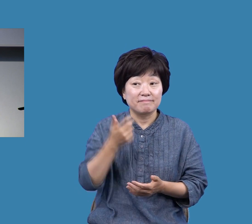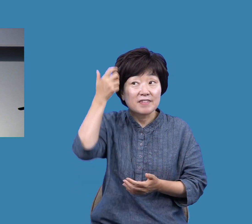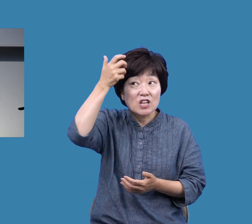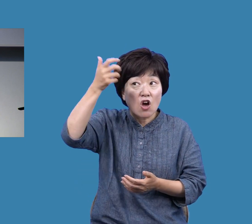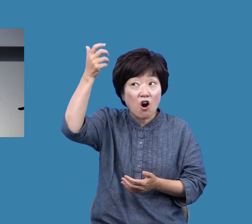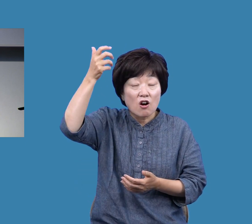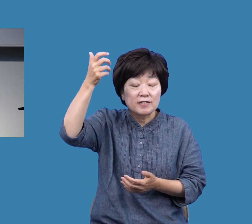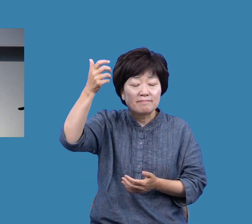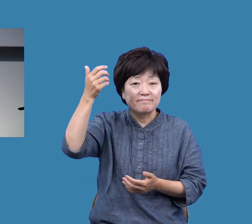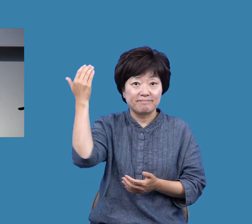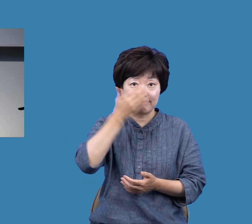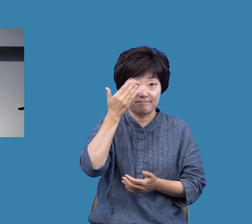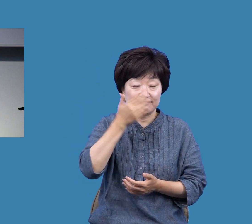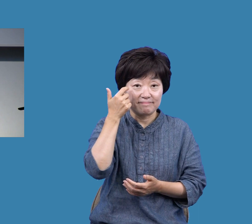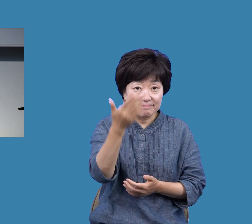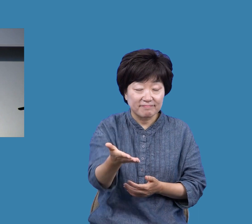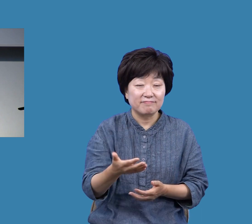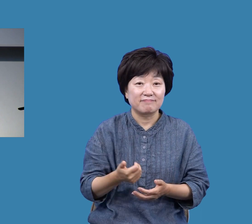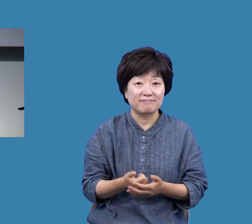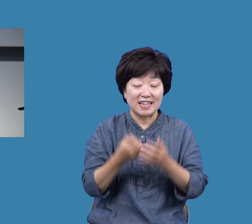영은 신선하십니까?